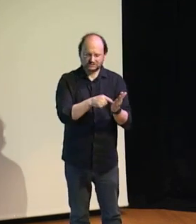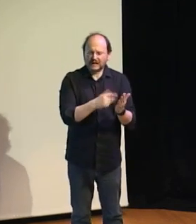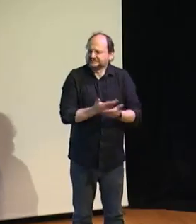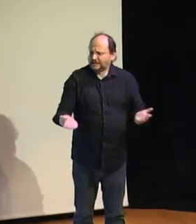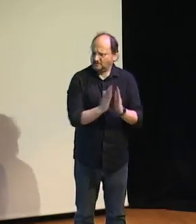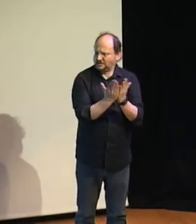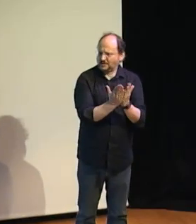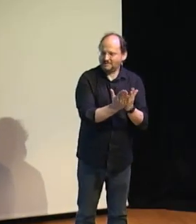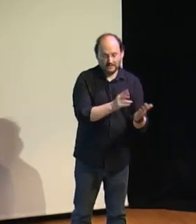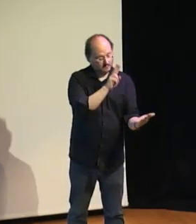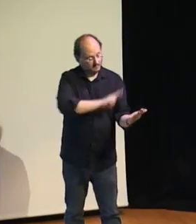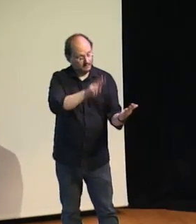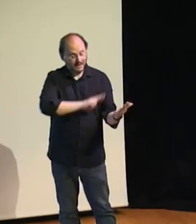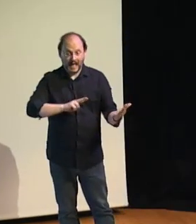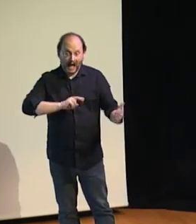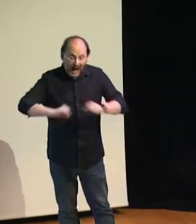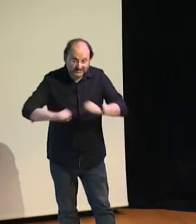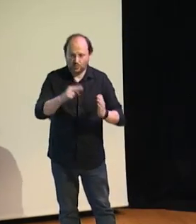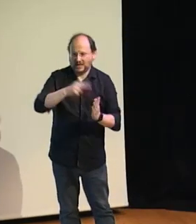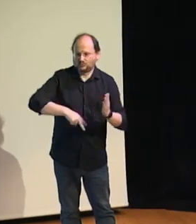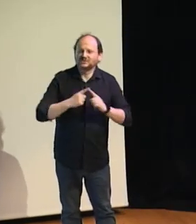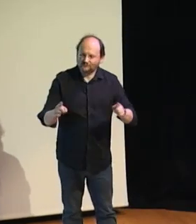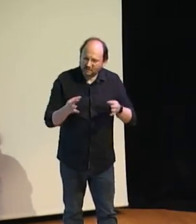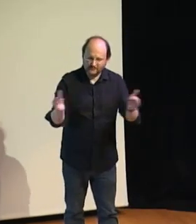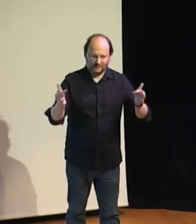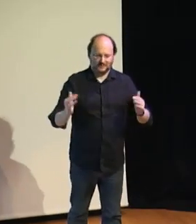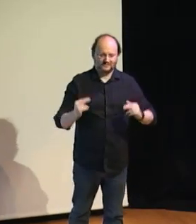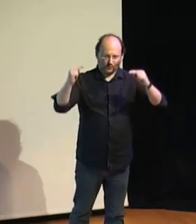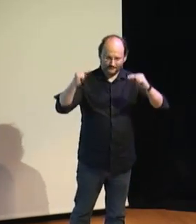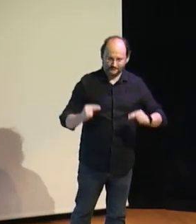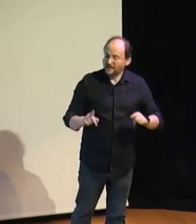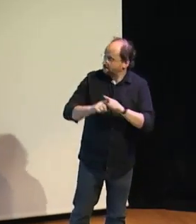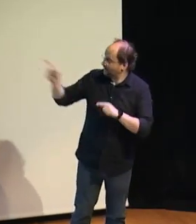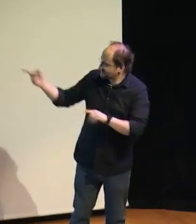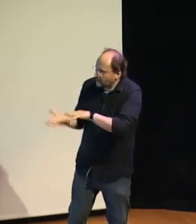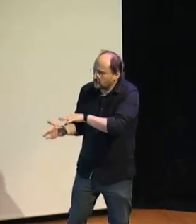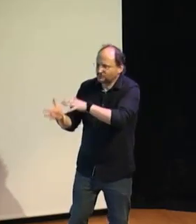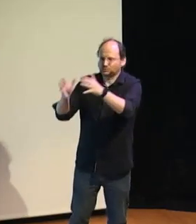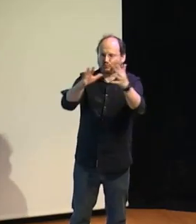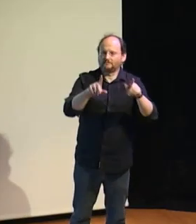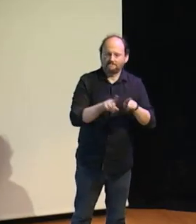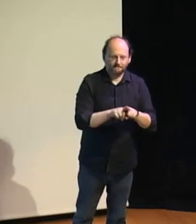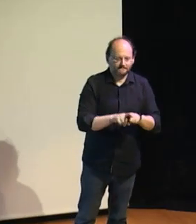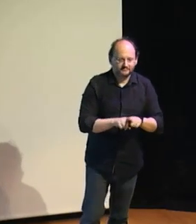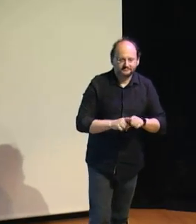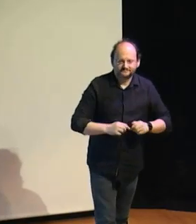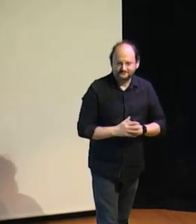Et on a le livre ici devant nous. Et on a l'action de la lecture. Donc on a lire et on a lecture.